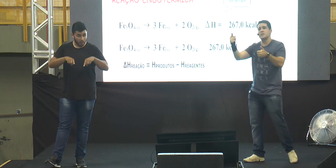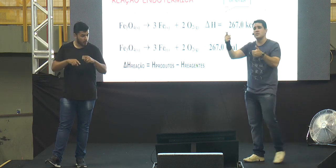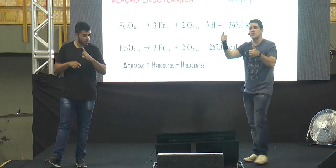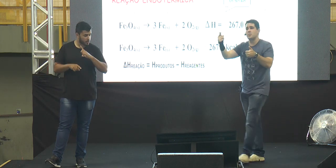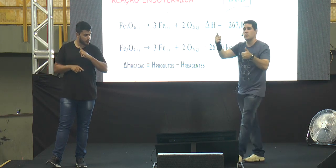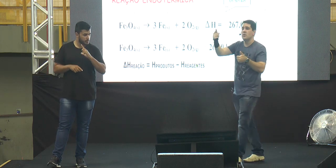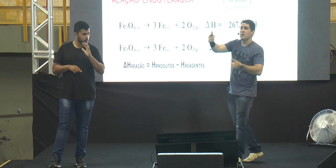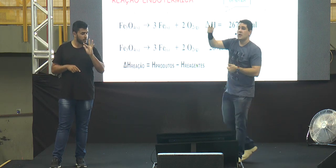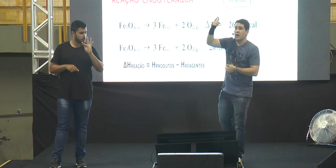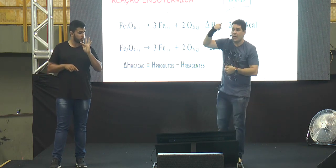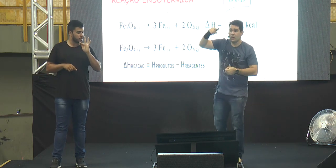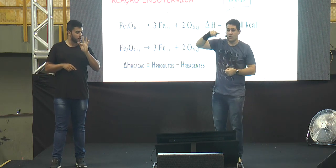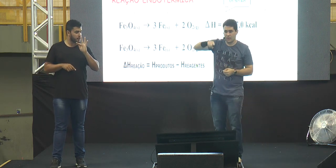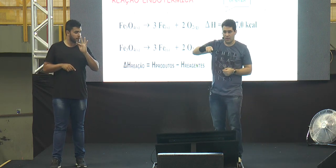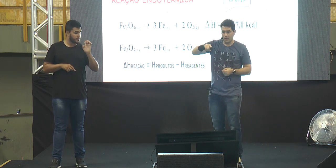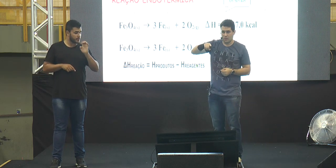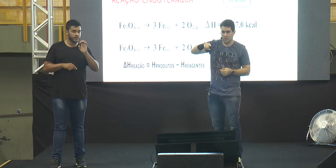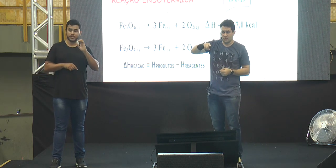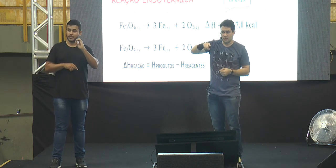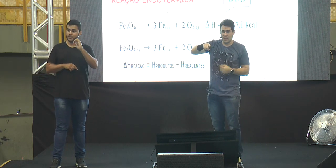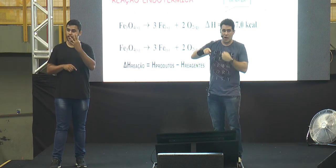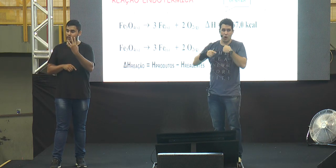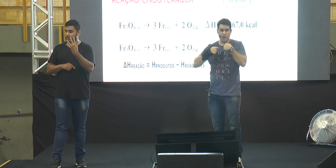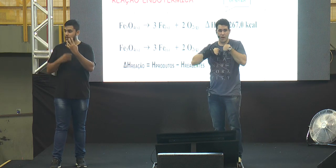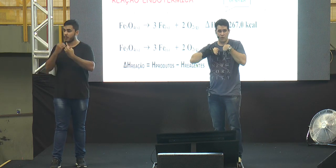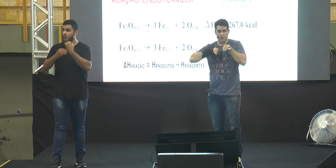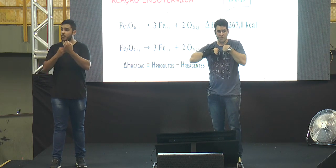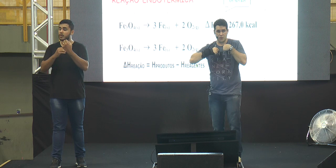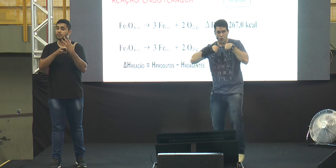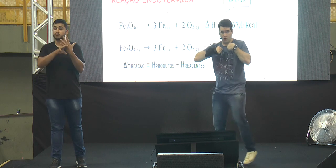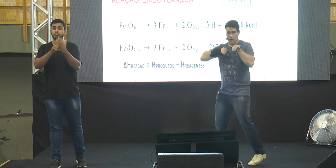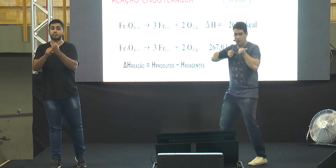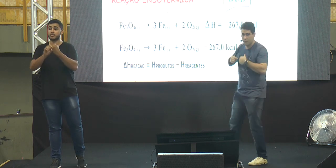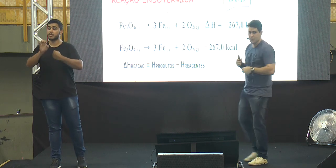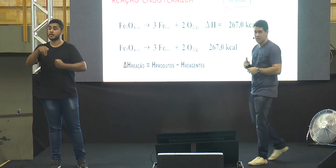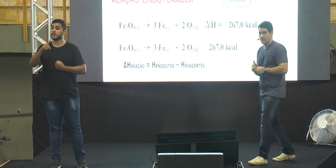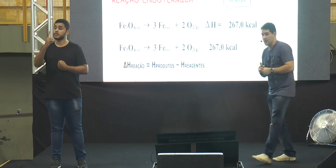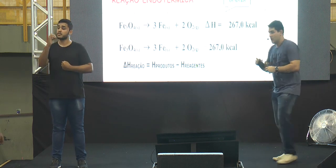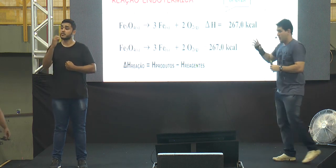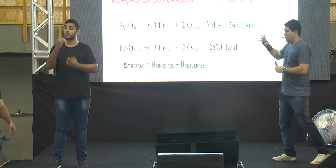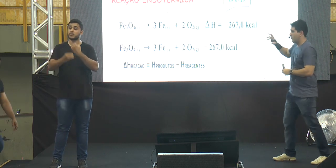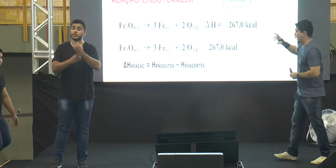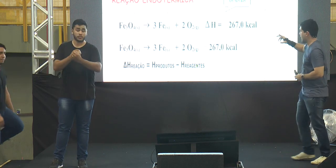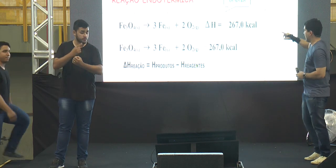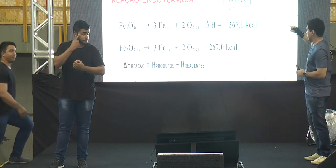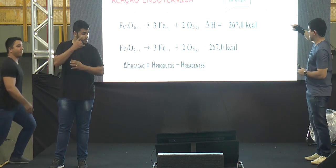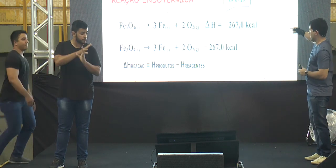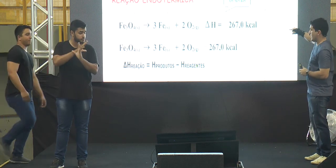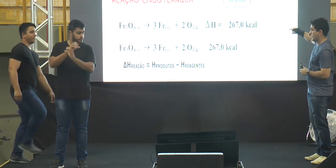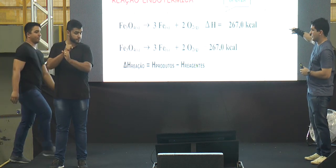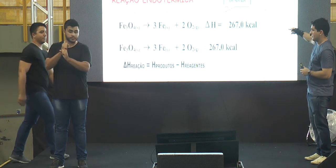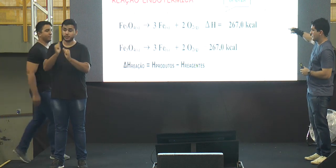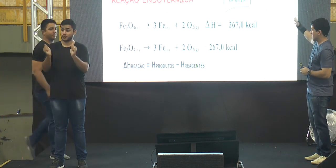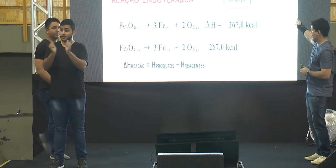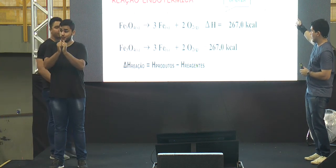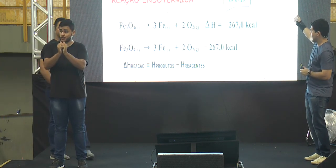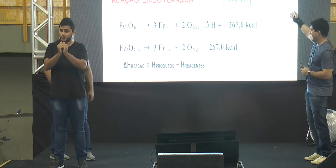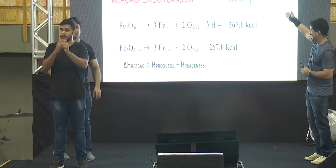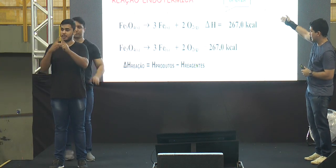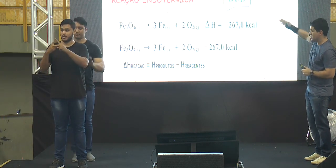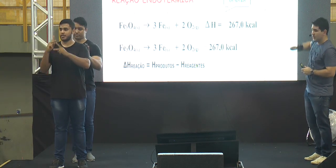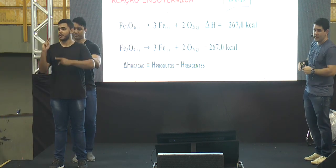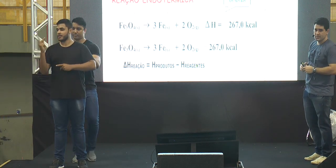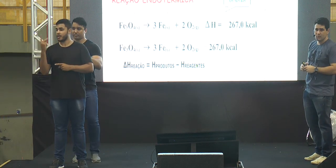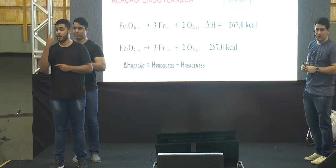ele vai ser do tipo endotérmico. Agora, o que é que eu vou fazer? O que é que eu vou fazer? Eu vou pegar aquele ΔH e vou